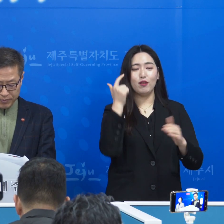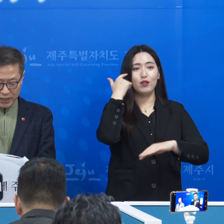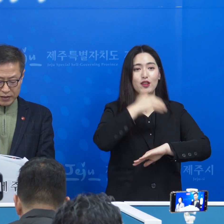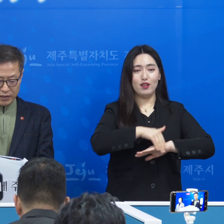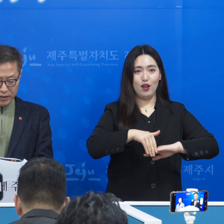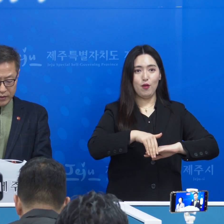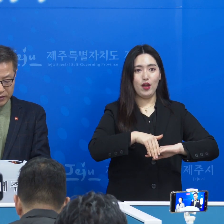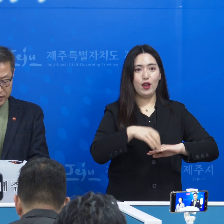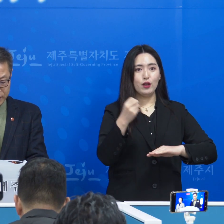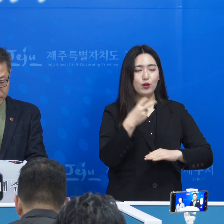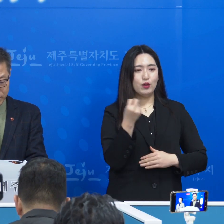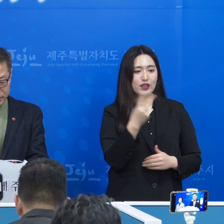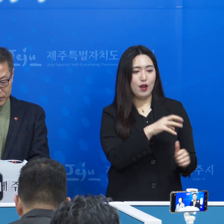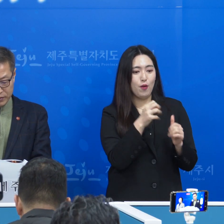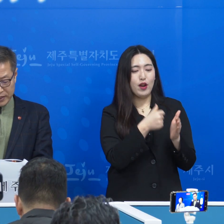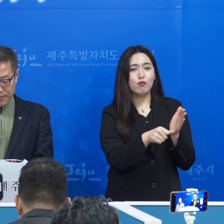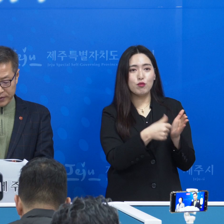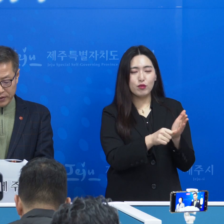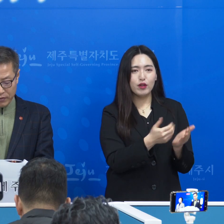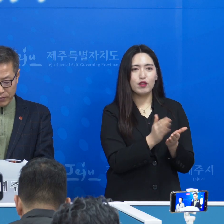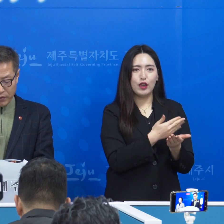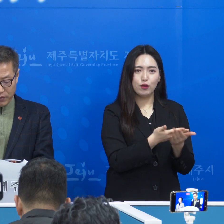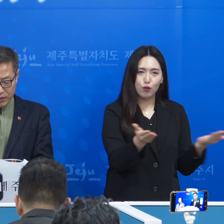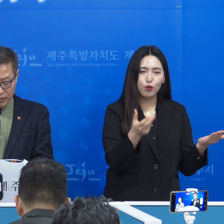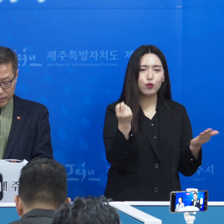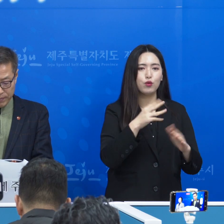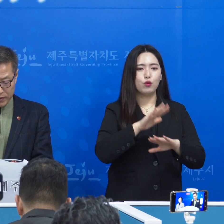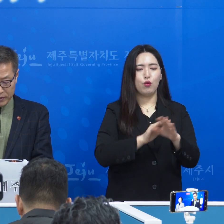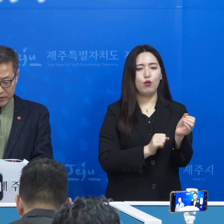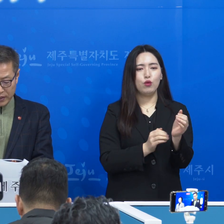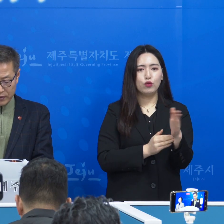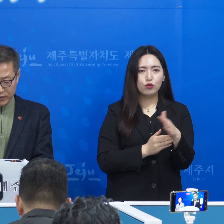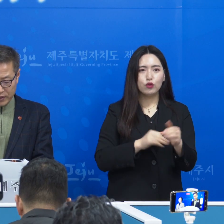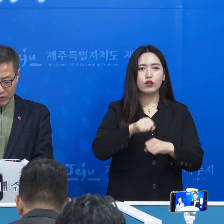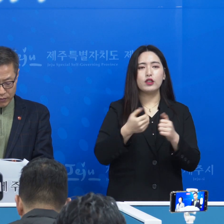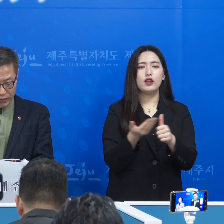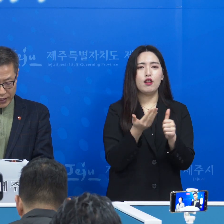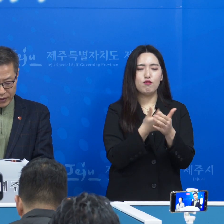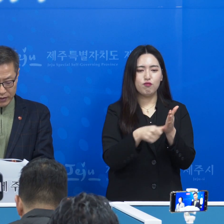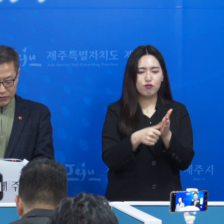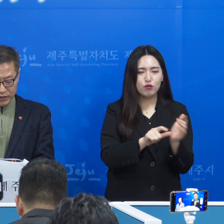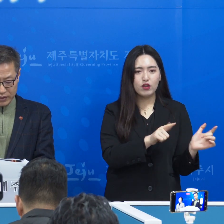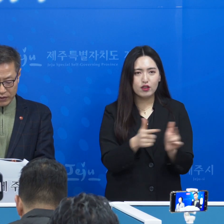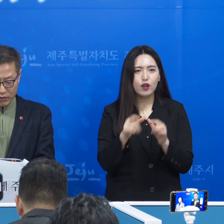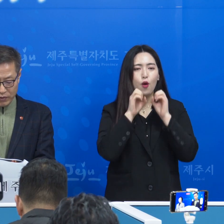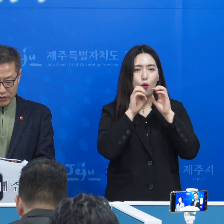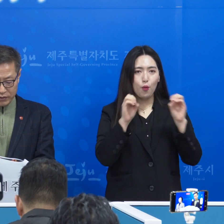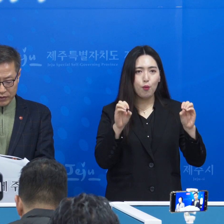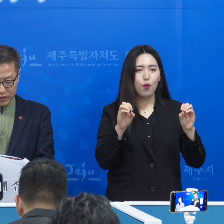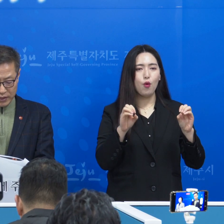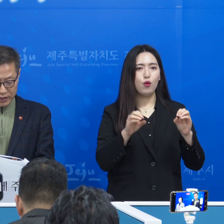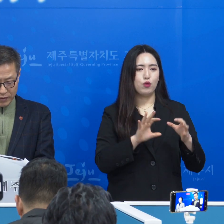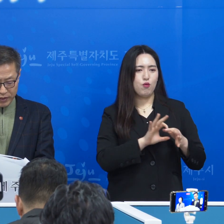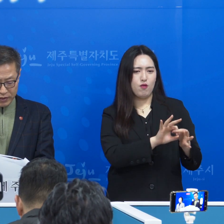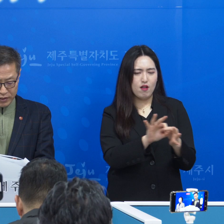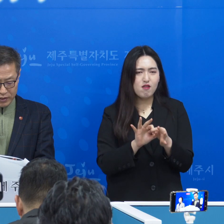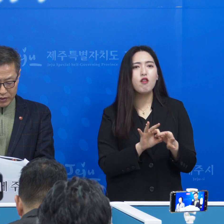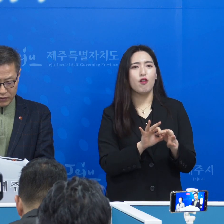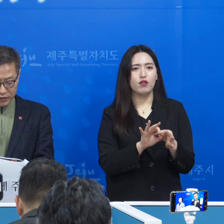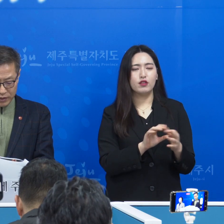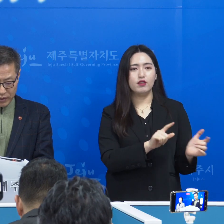재활용품 나눔 장터, 지역 농축산물 홍보, 판매관 쓰레기 줄이기 홍보관, 유관견 홍보관 등이 운영될